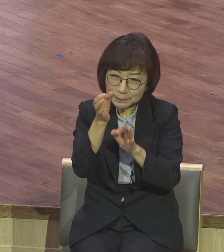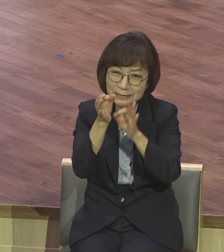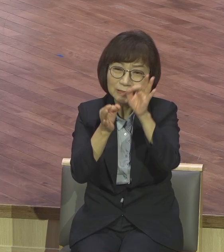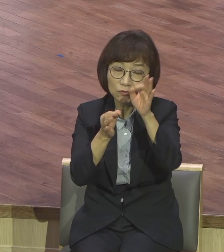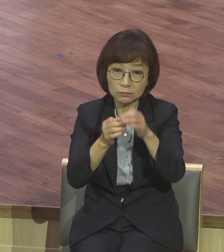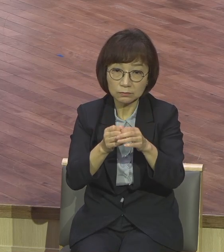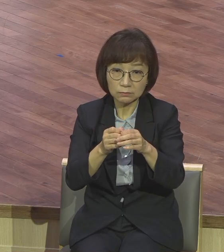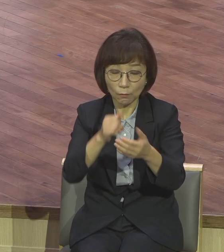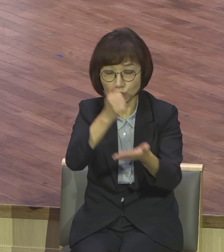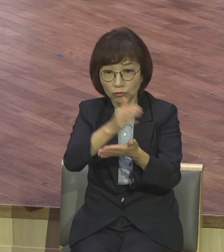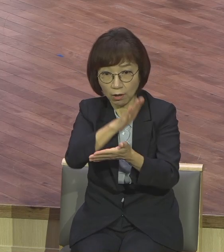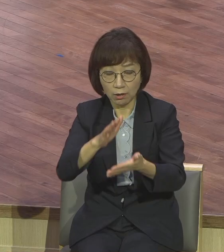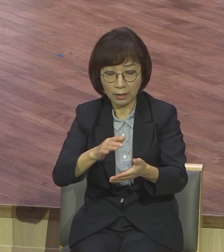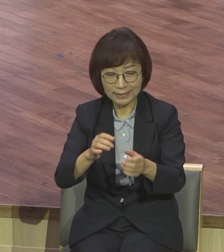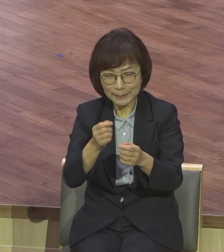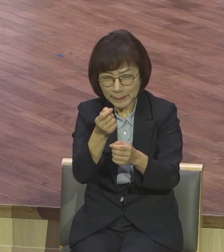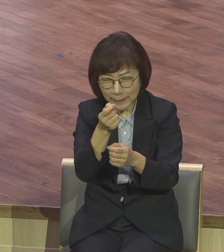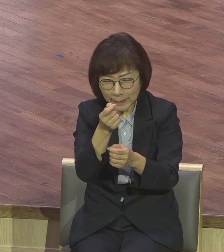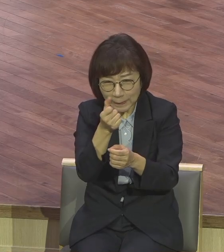남아있다.